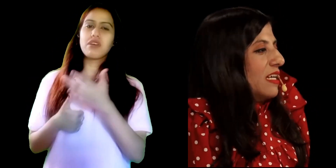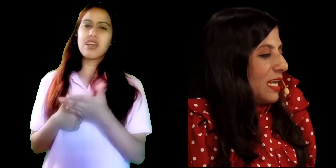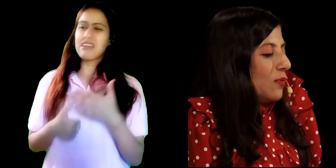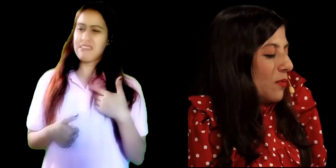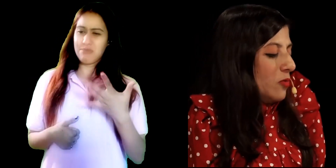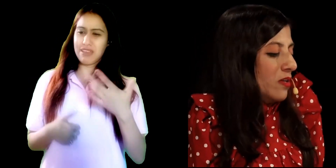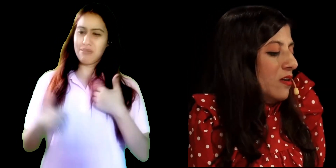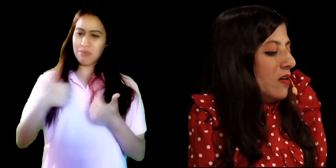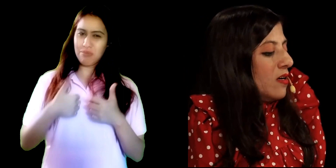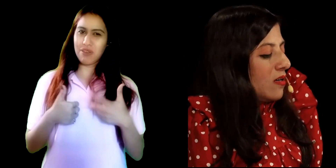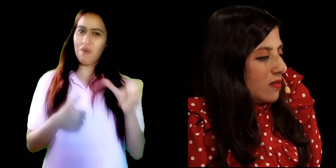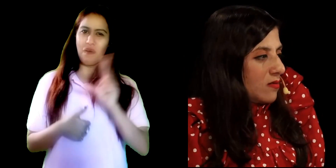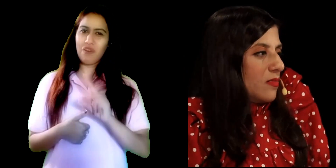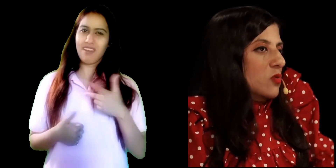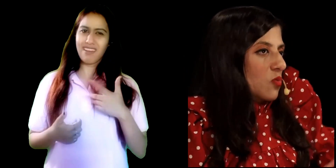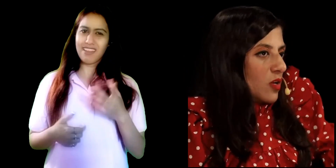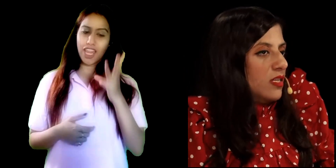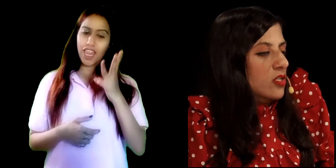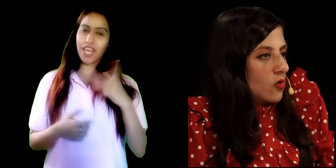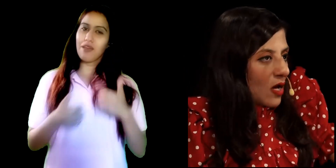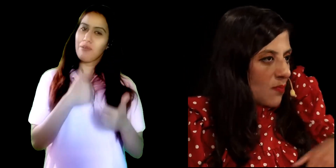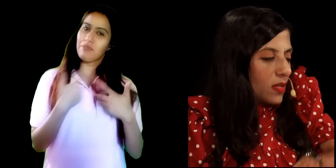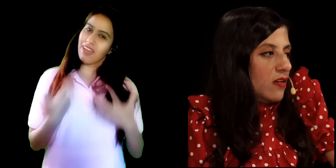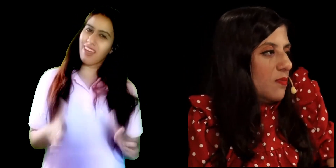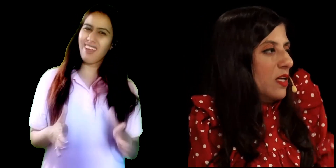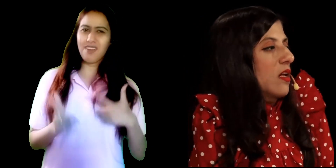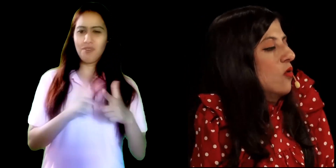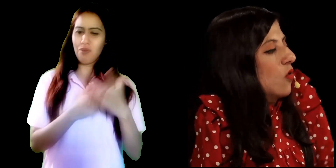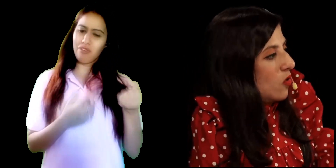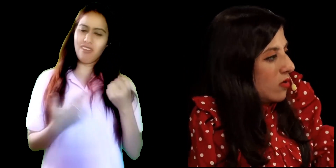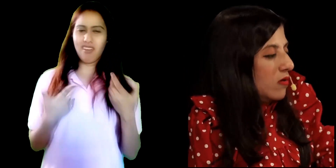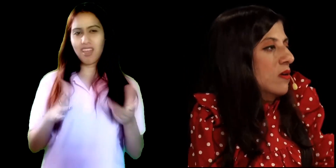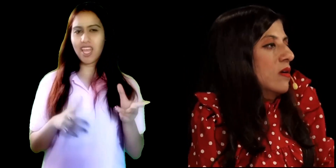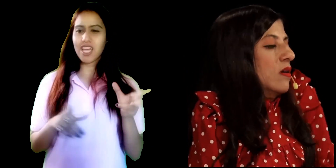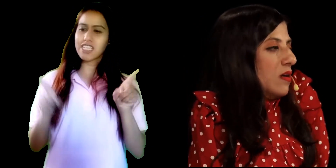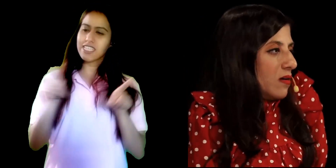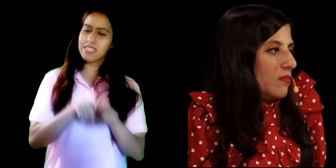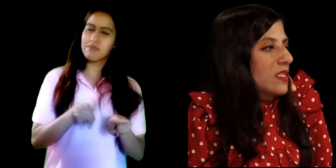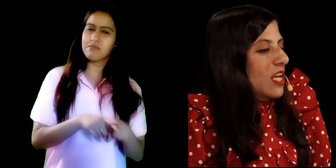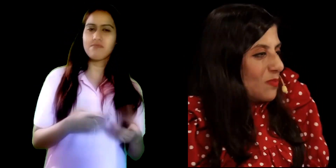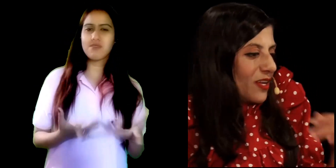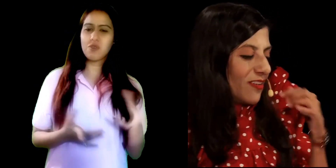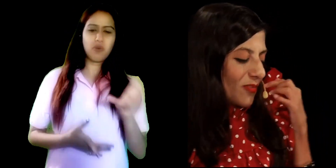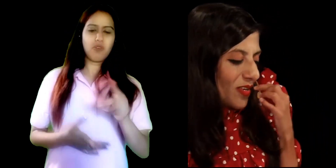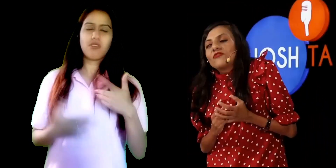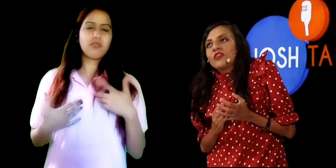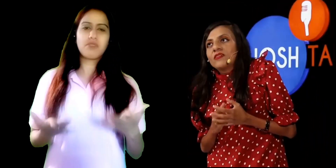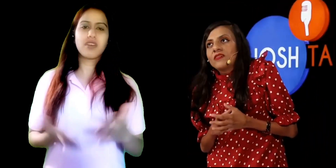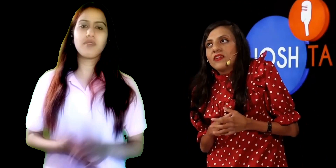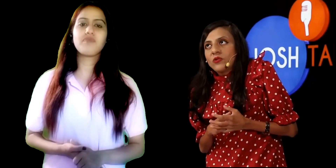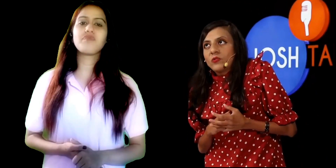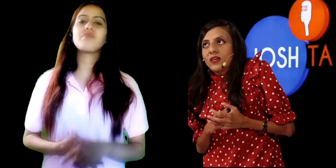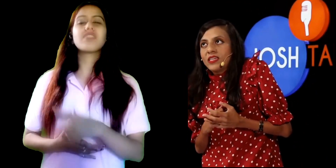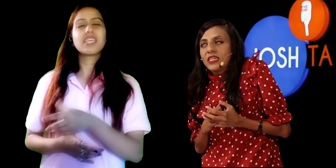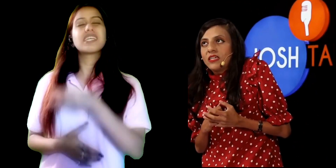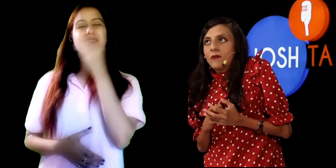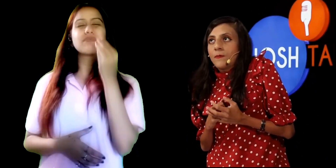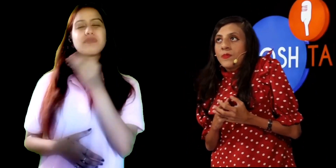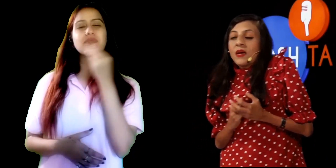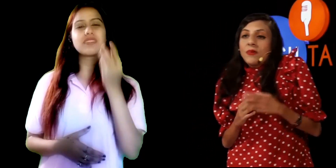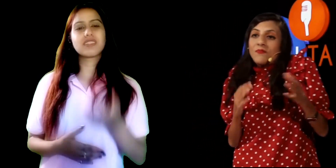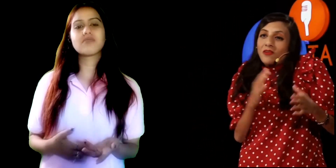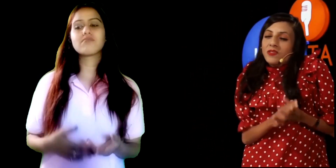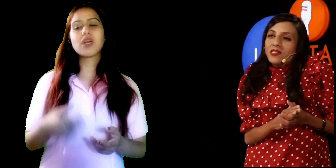है, आई ट्राई हेल्प हिम आउट। मैंने उसको बोला कि चलो आप मेरे घर पे ही रह लो और मैं साथ में पढ़ाई करूँगी। फिर क्या हुआ